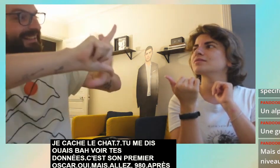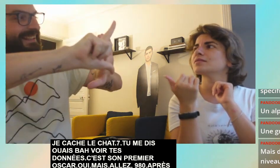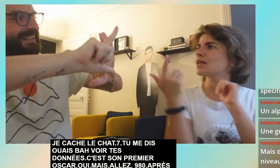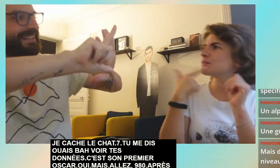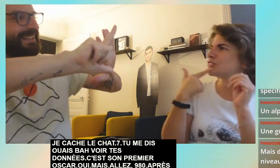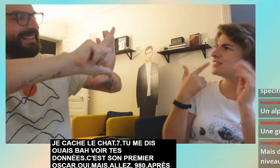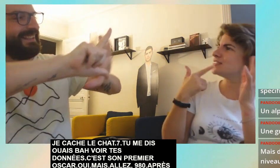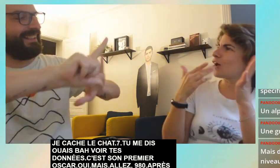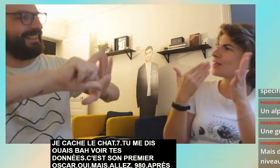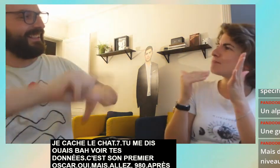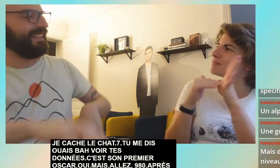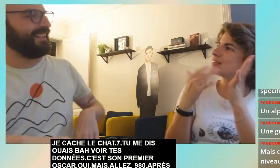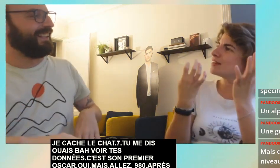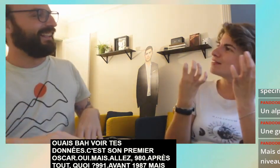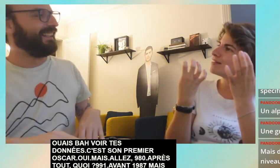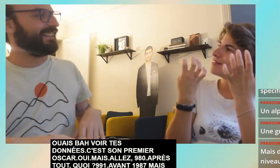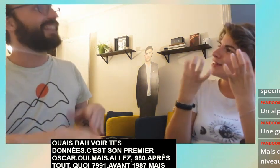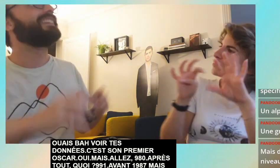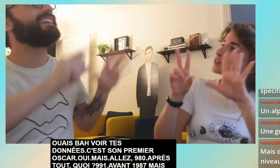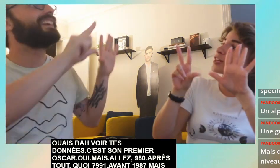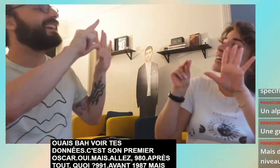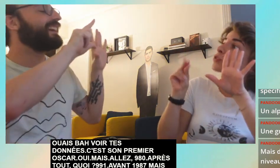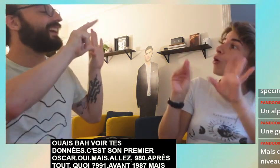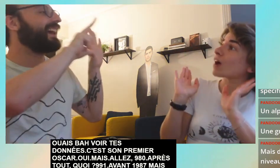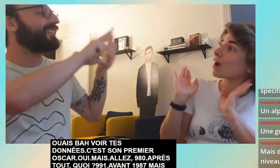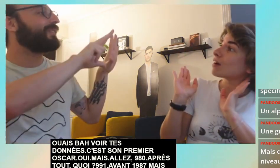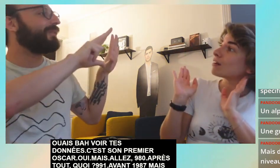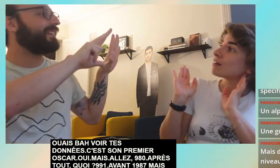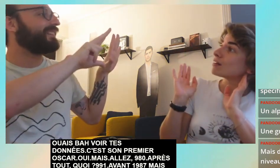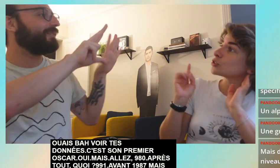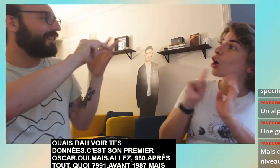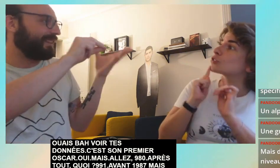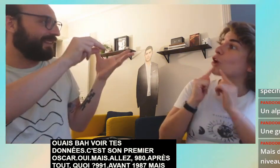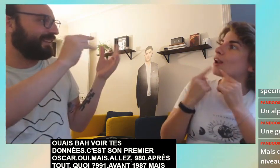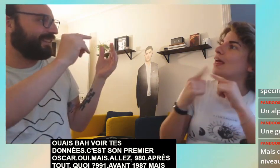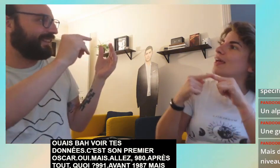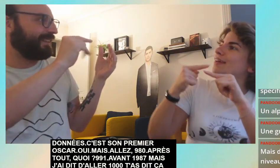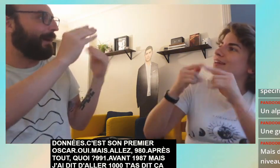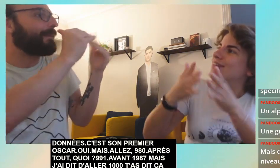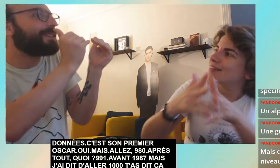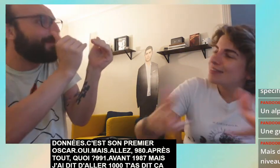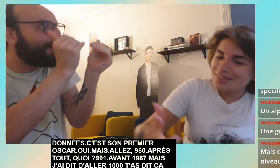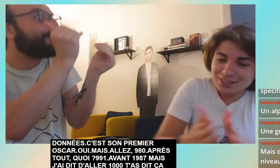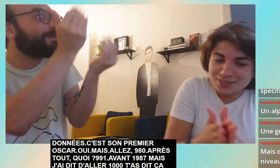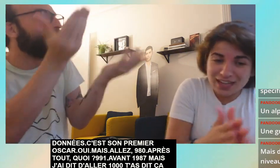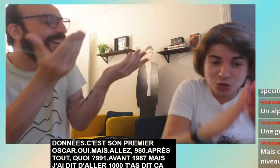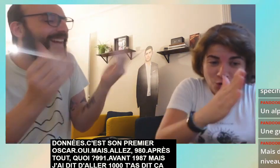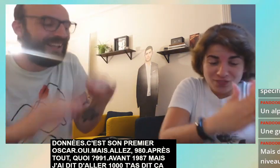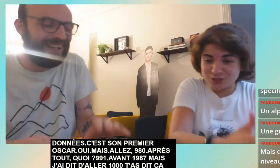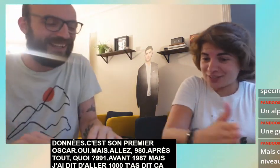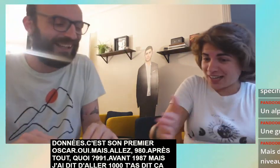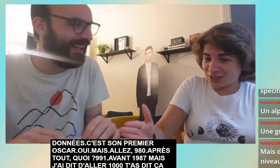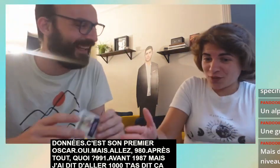1987. Ah, mais j'ai dit dans les 1000. T'as dit 1980. 80. Dans les. Bah oui, il y a un peu. Les 80 jusqu'à